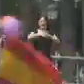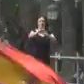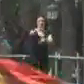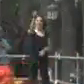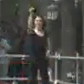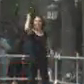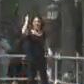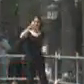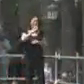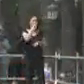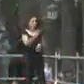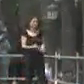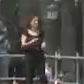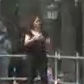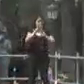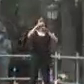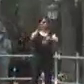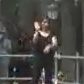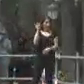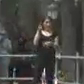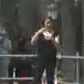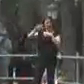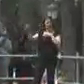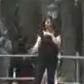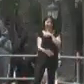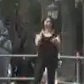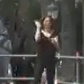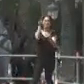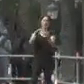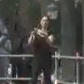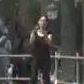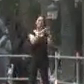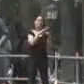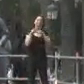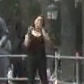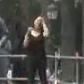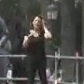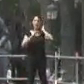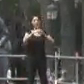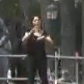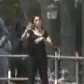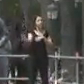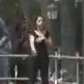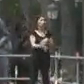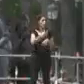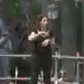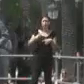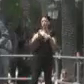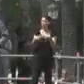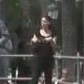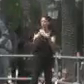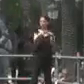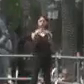Ben, e nesta marea de diversidade, esta marea diversa, non somos iguais, nin falta que